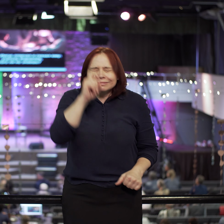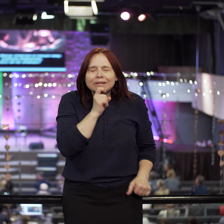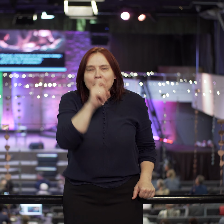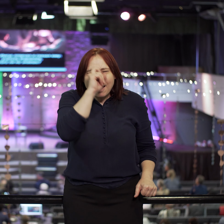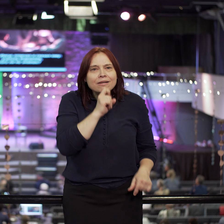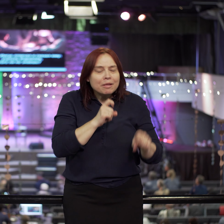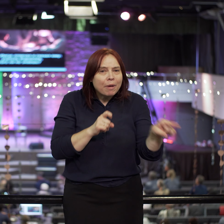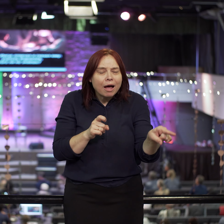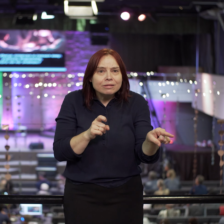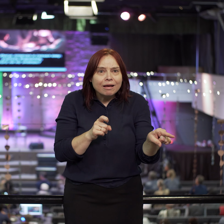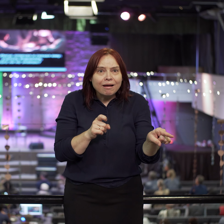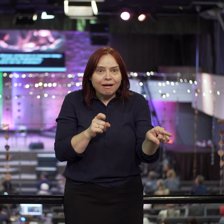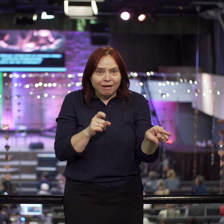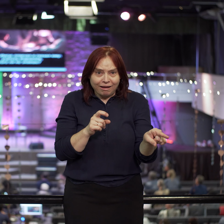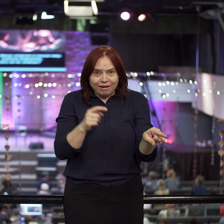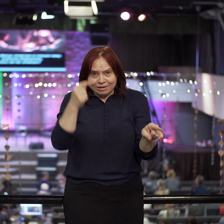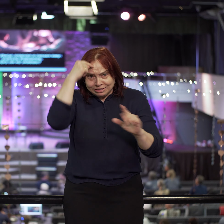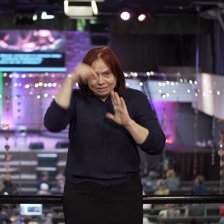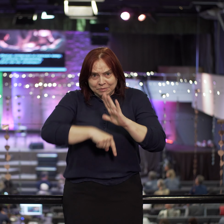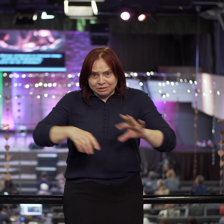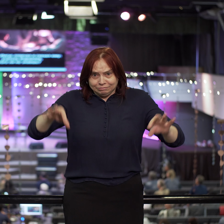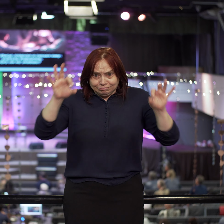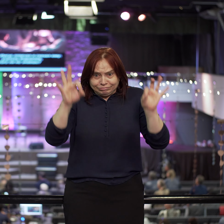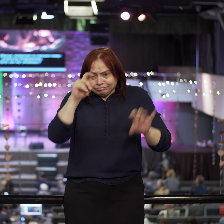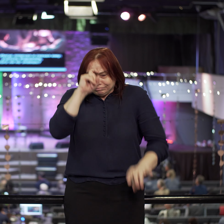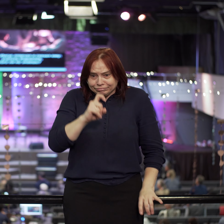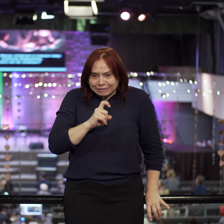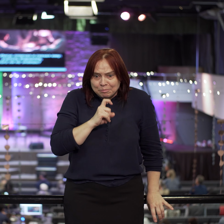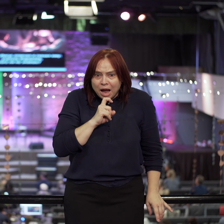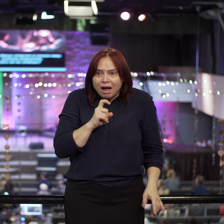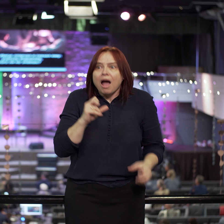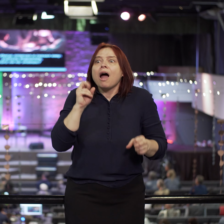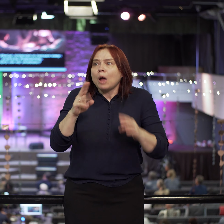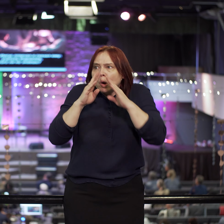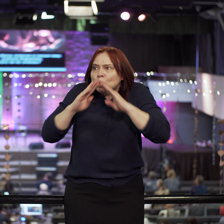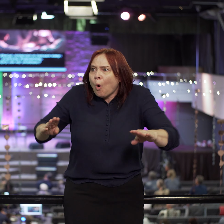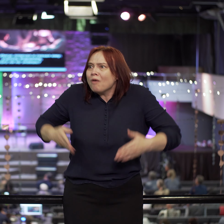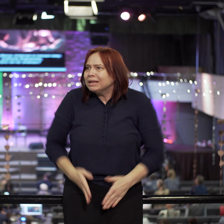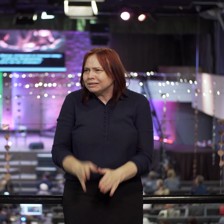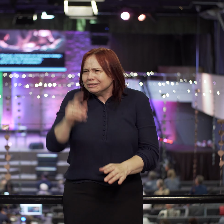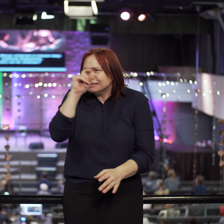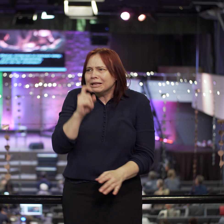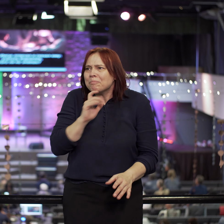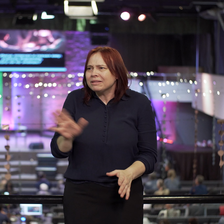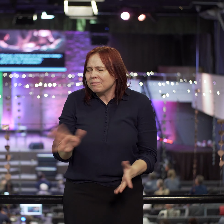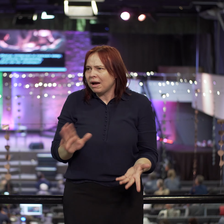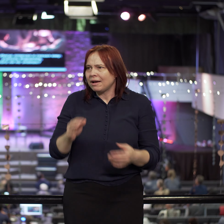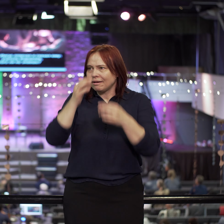суть этого разговора? В чем суть этого рождения свыше? Но об этом в другой